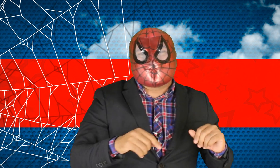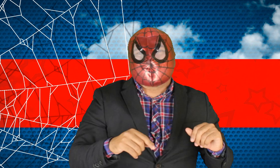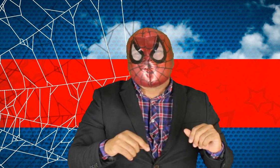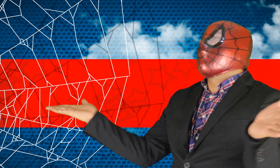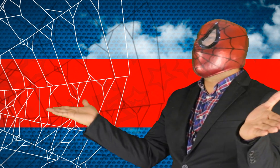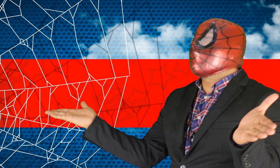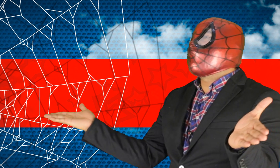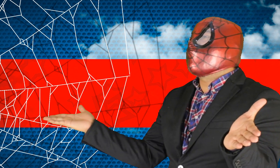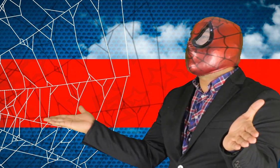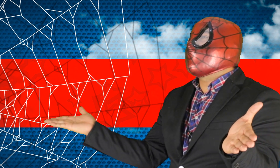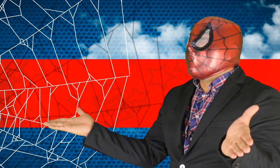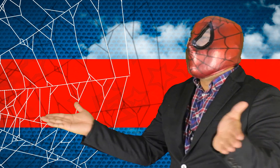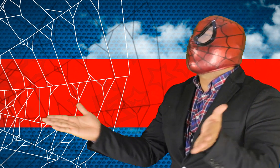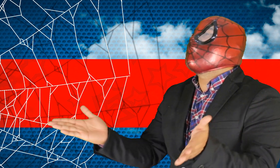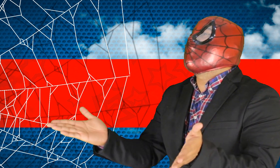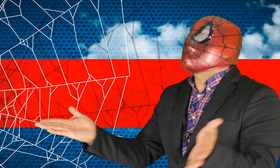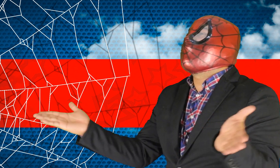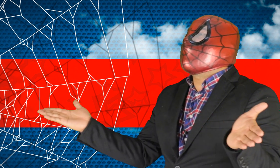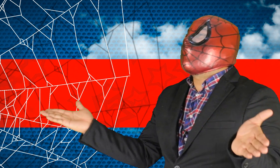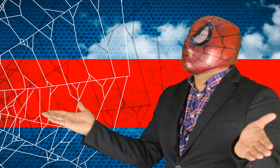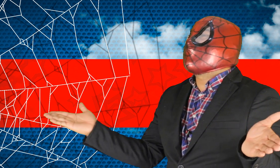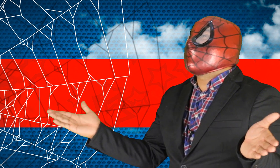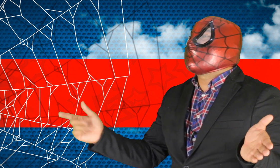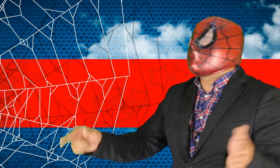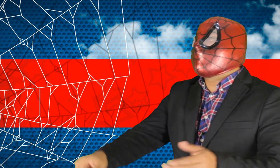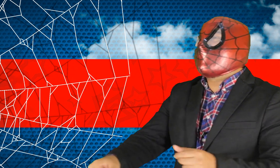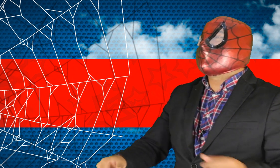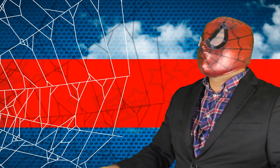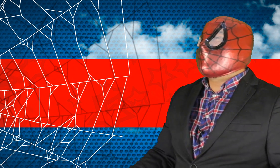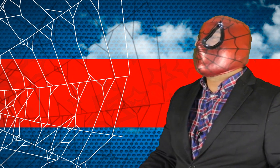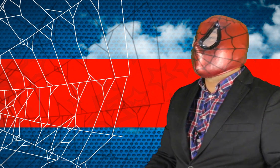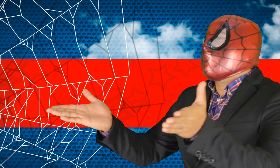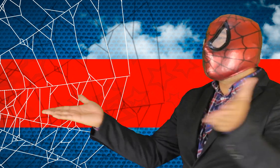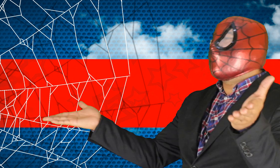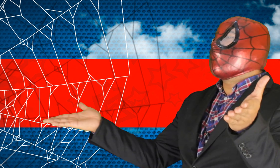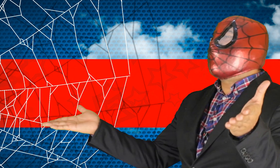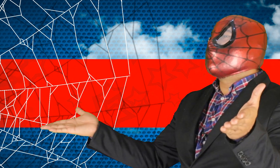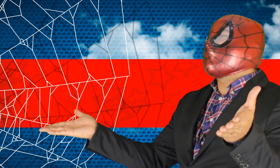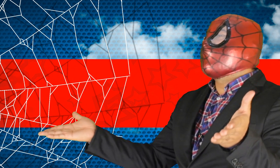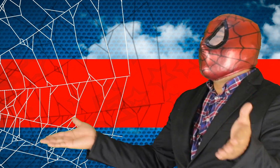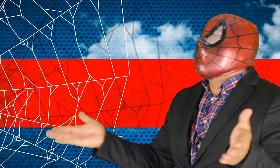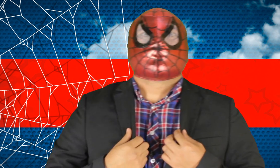ayuntamiento. Oígame, dos igual putedil. ¿A qué hora me van a pagar mis rines que se despedazaron en pedazos por culpa del pinche bache ese de ahí? ¿Ah?